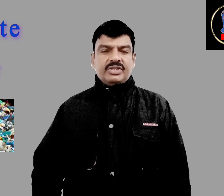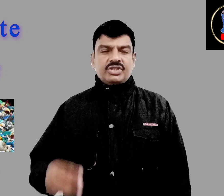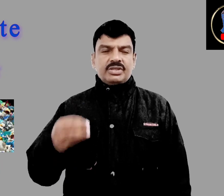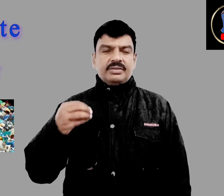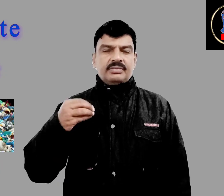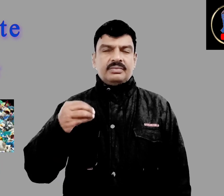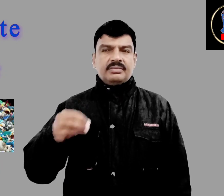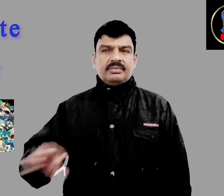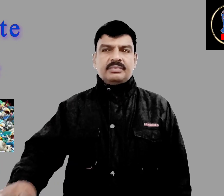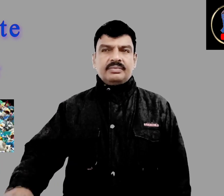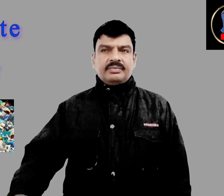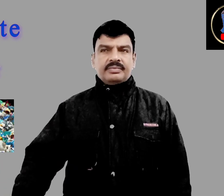वेस्ट।